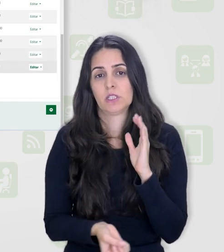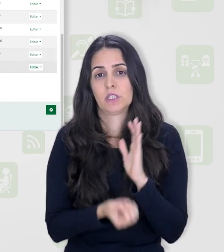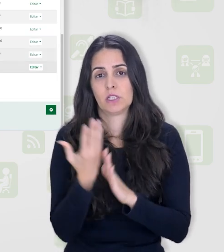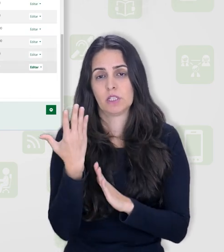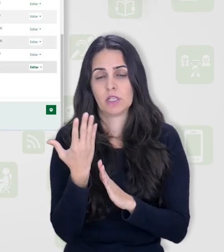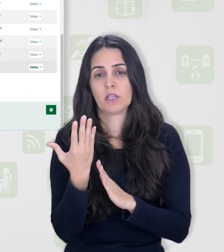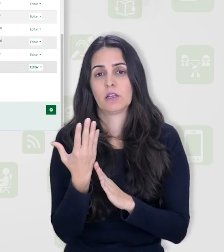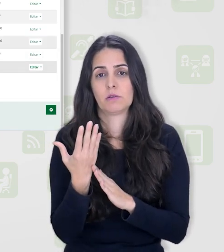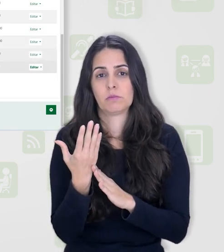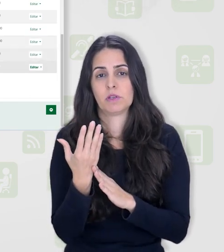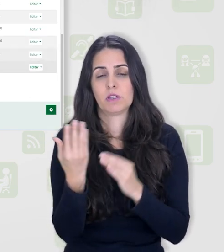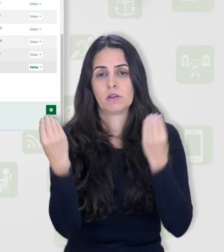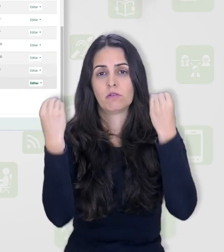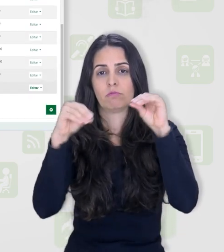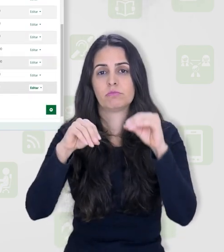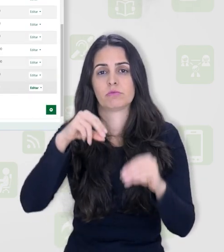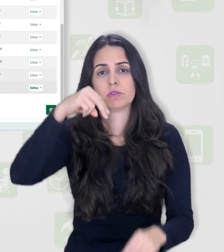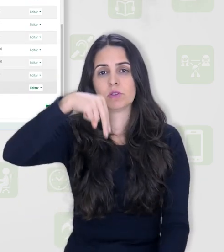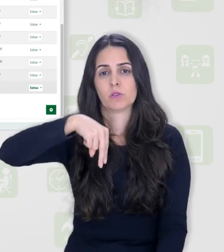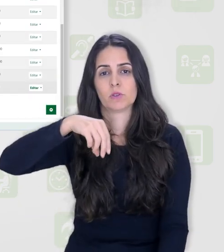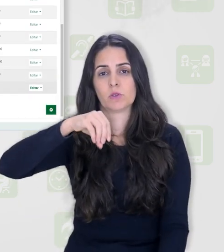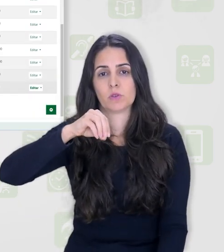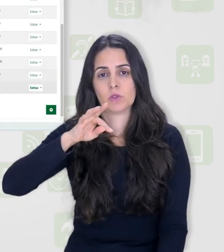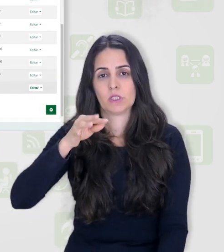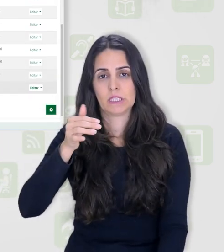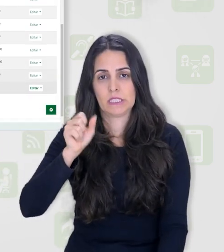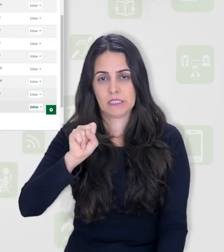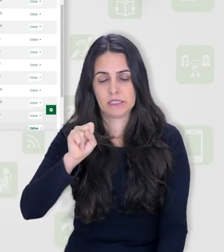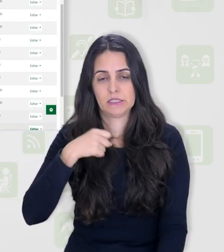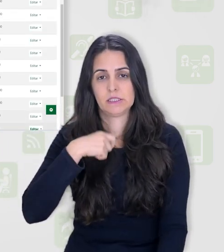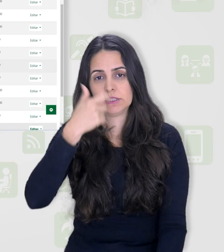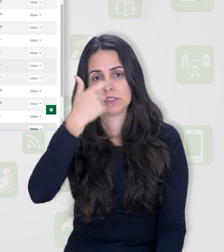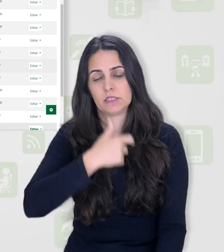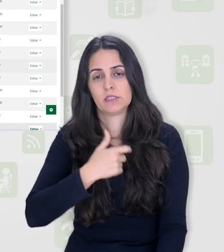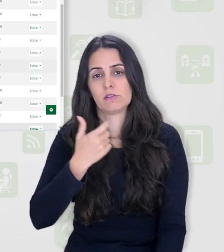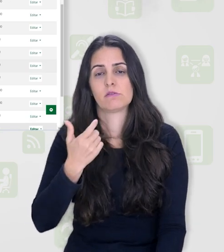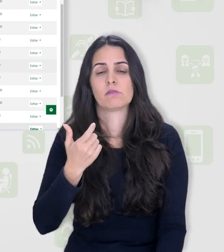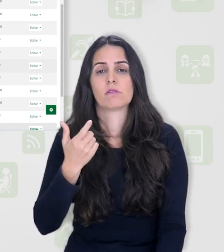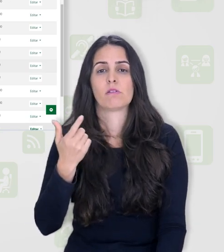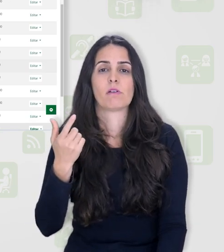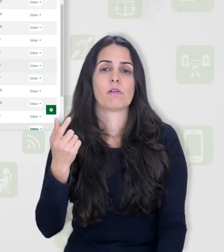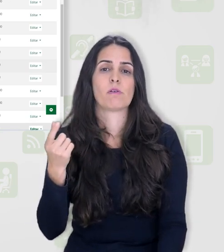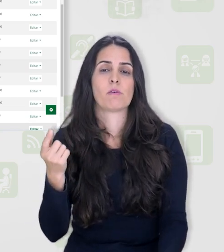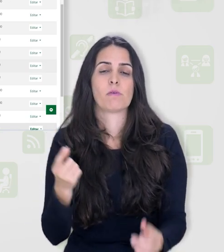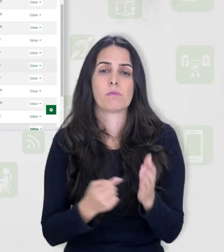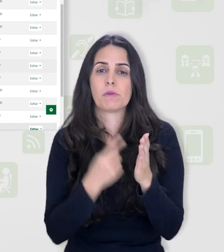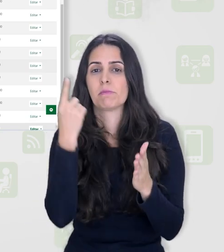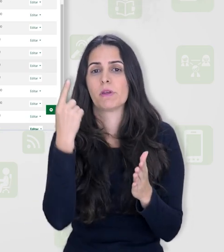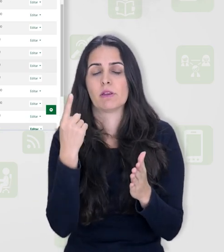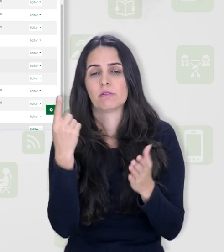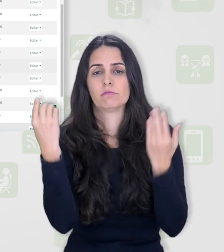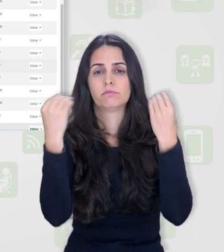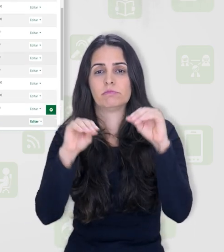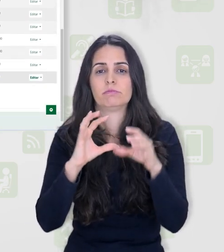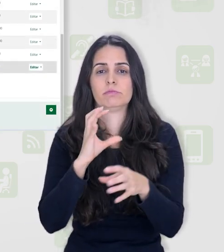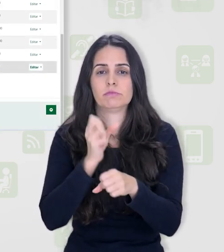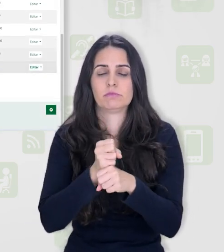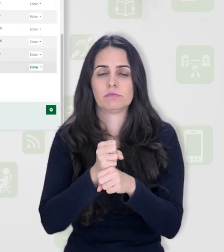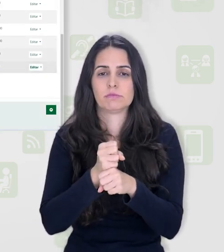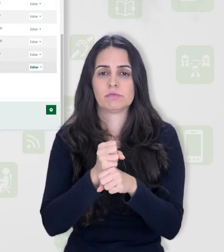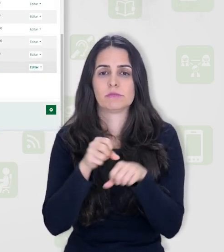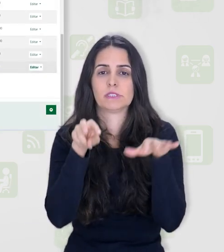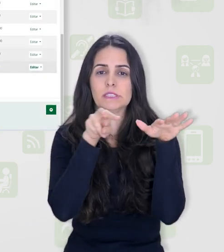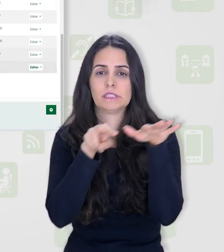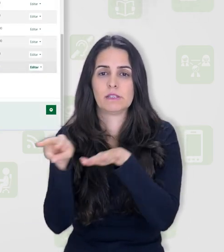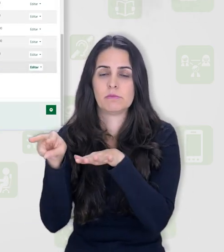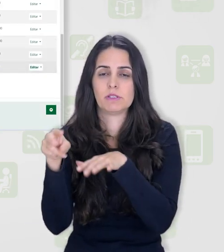esse item de nota ele ficou como o último mas eu quero que ele seja um dos primeiros eu vou atribuir essa nota logo lá na primeira